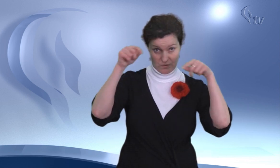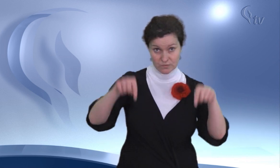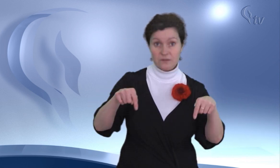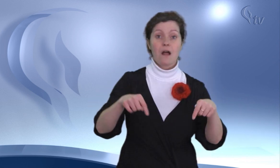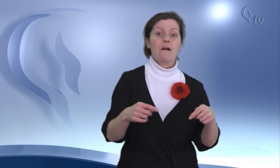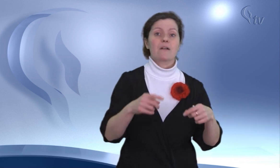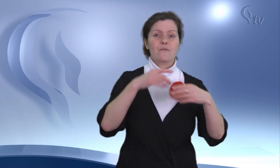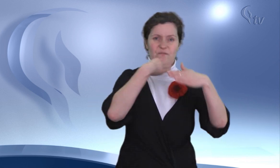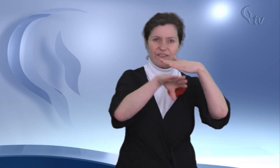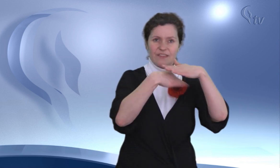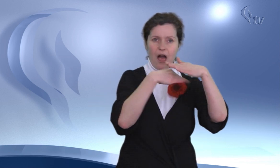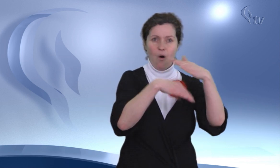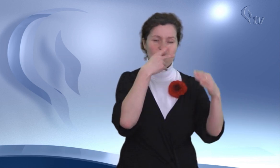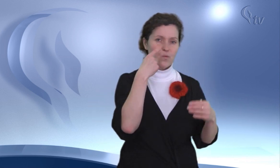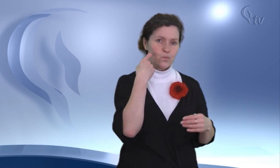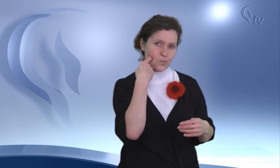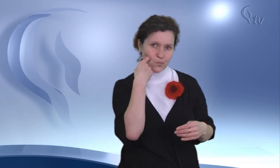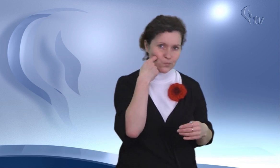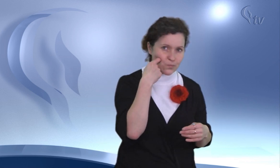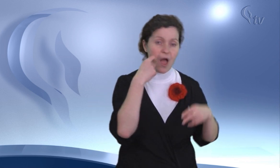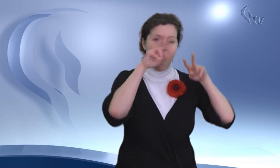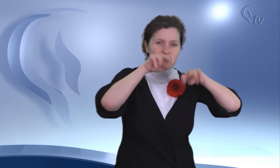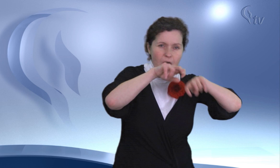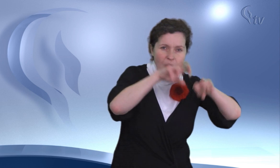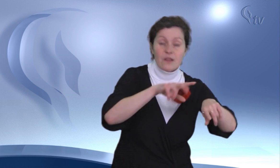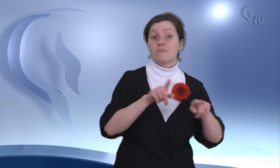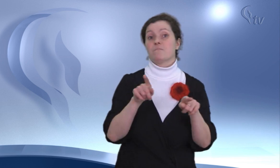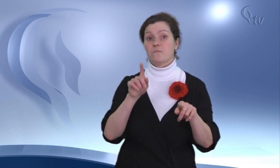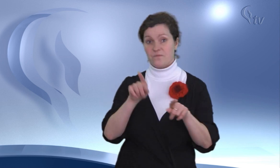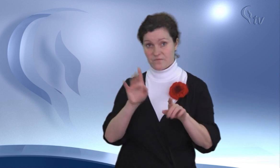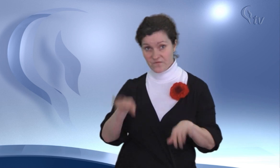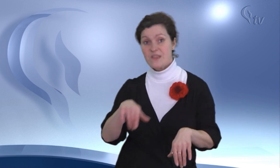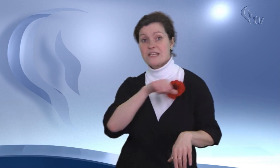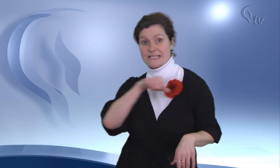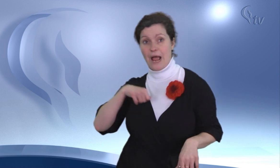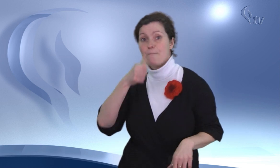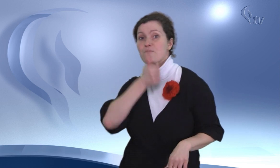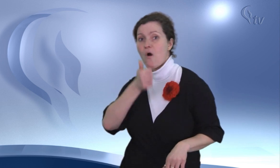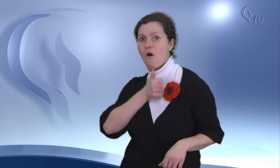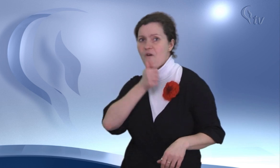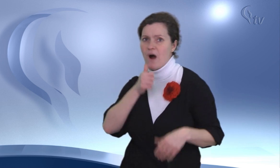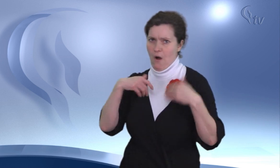Koolitusel vaadatakse ja analüüsitakse videoid ja proovitakse ise, kuidas mingis suhtlusolukorras